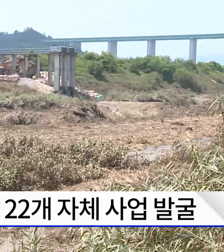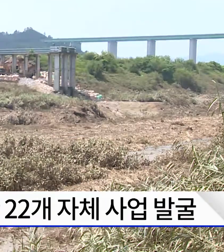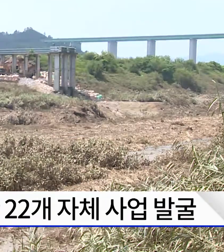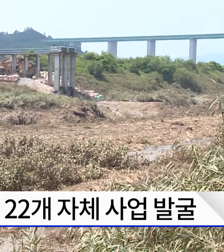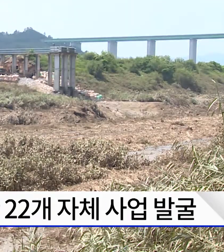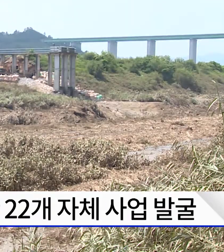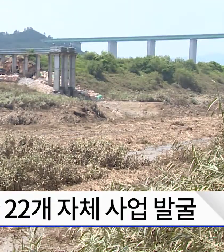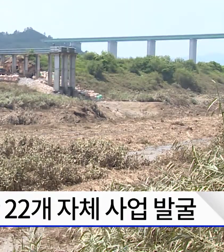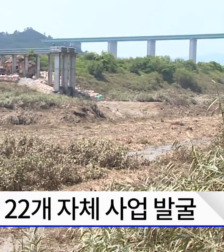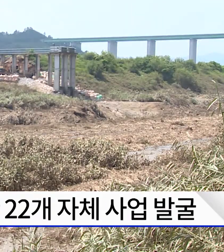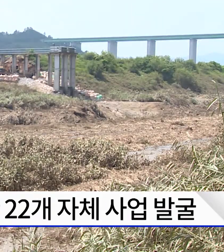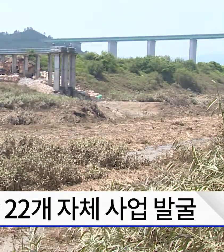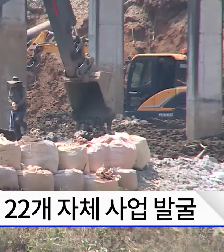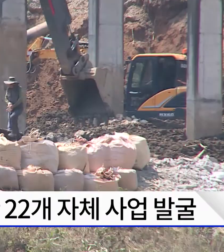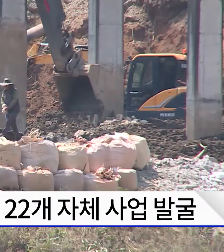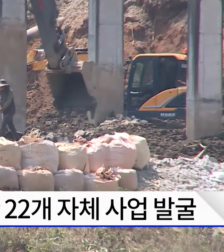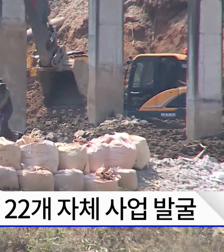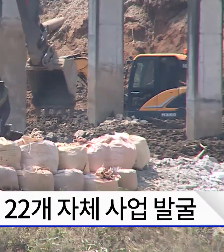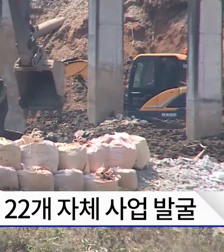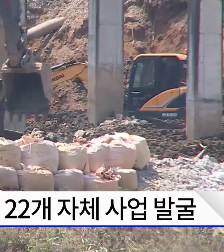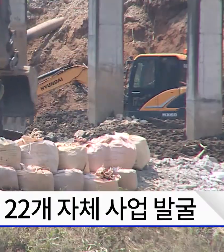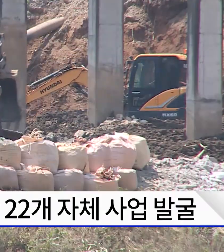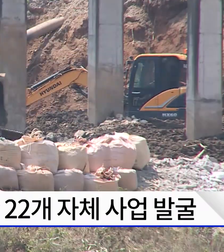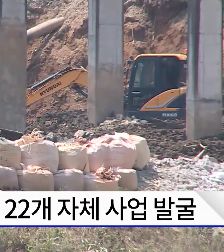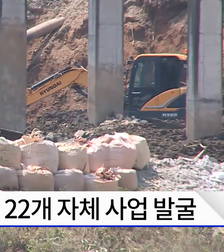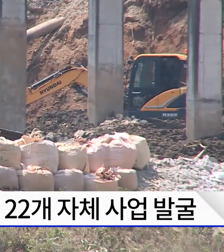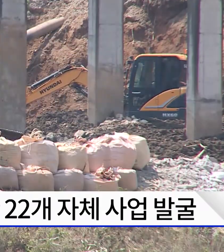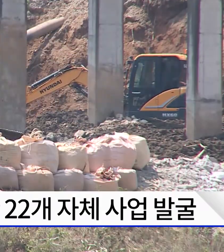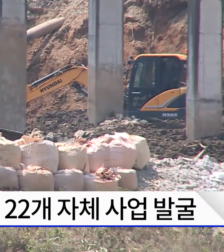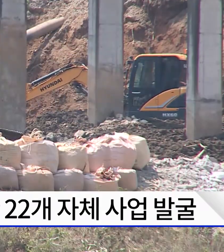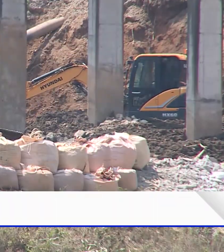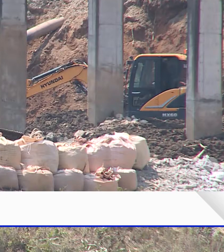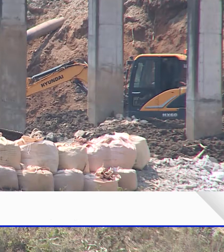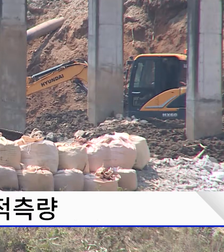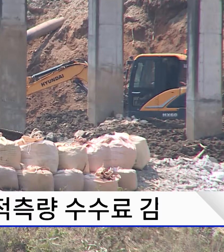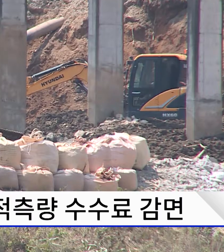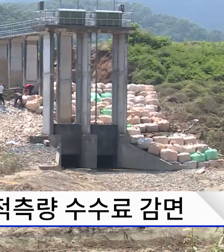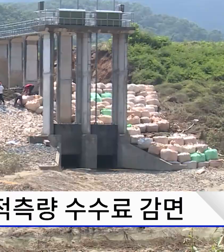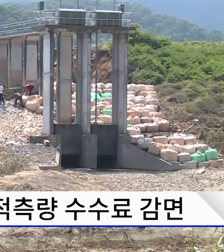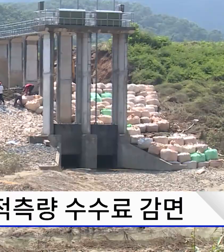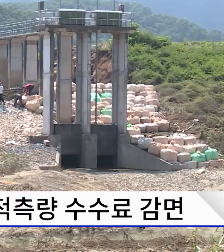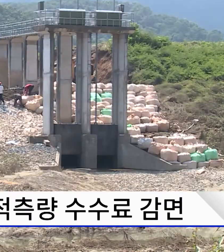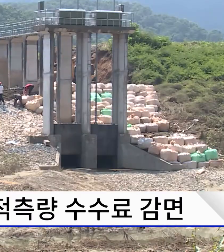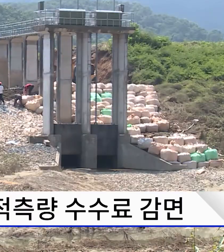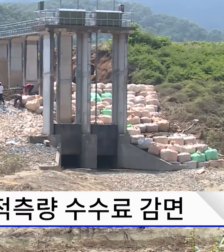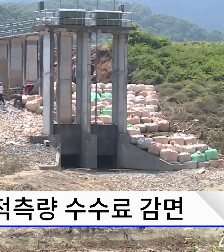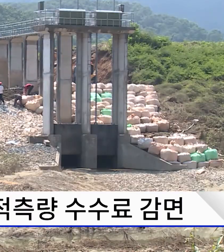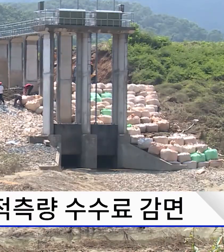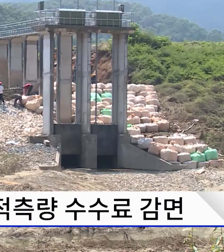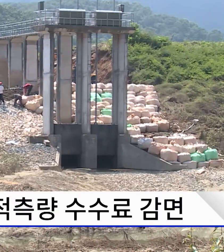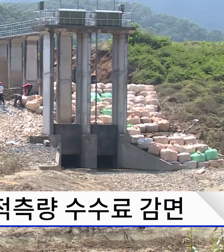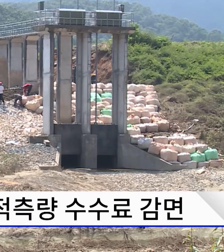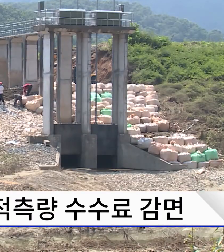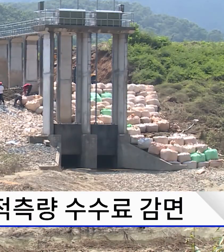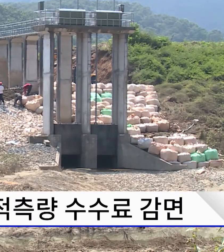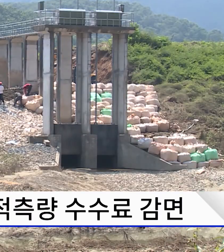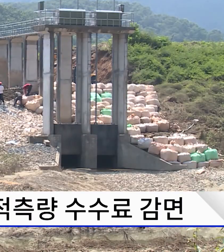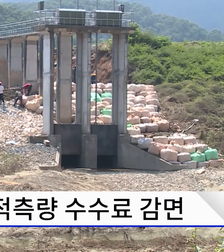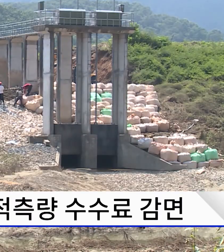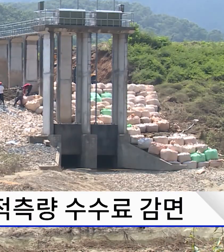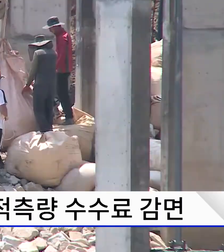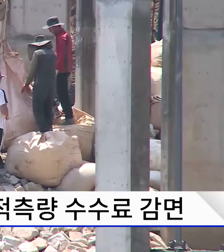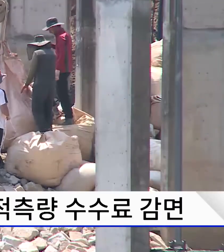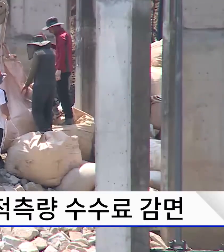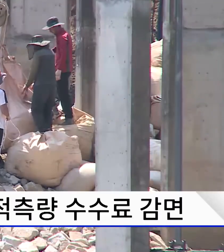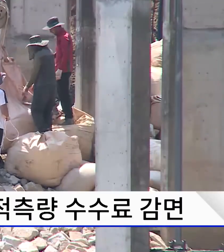청양군인 피해 군민을 지원하기 위한 22개 자체 사업도 발굴했습니다. 농기계 신규 구매와 농산물 가공시설 피해